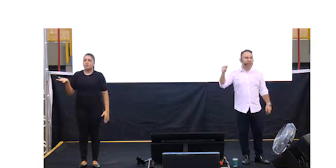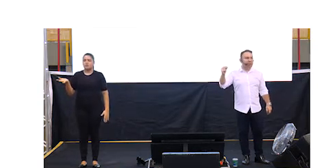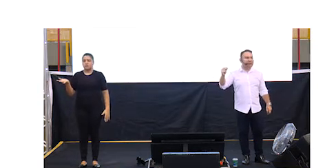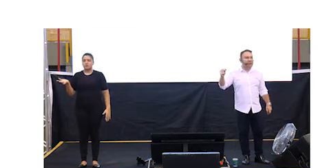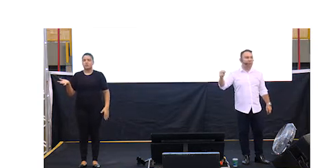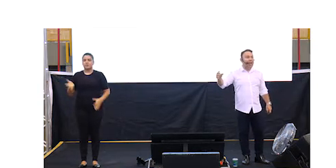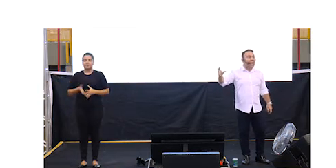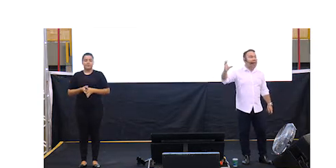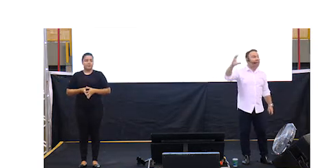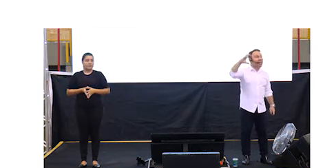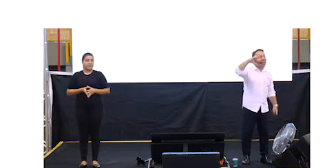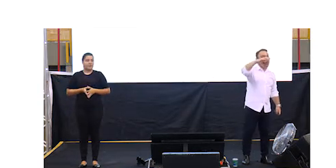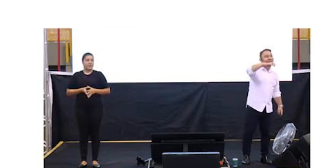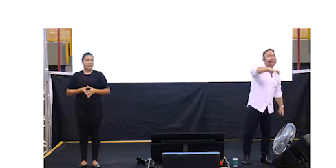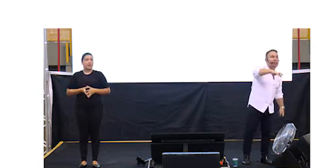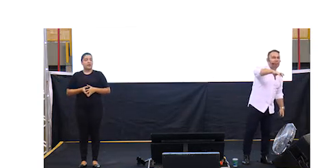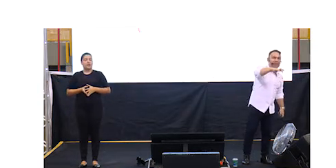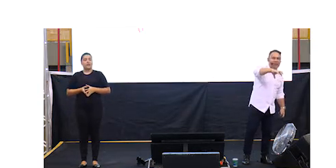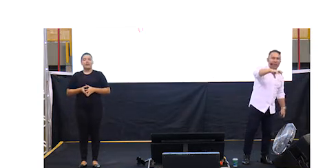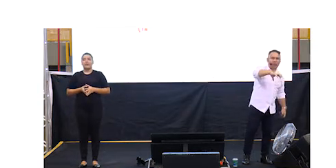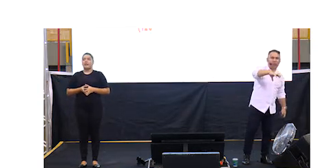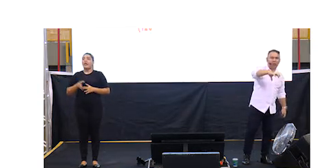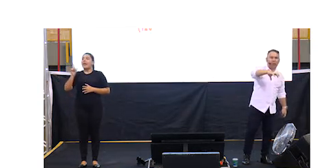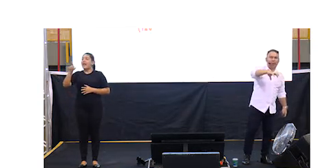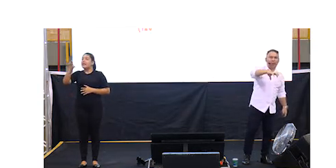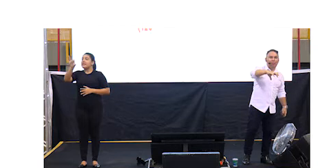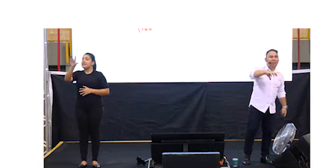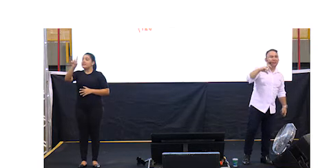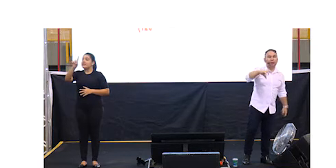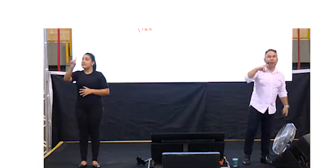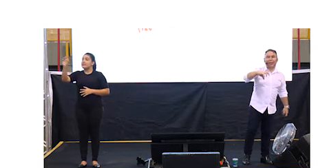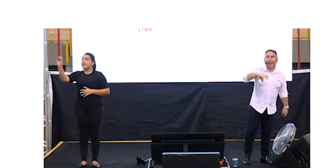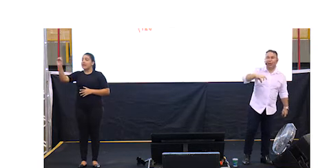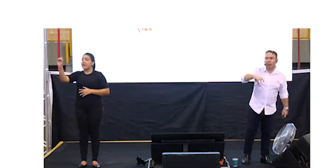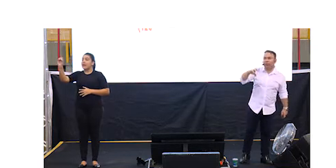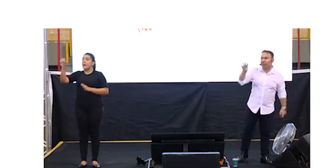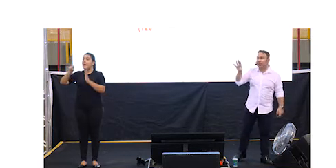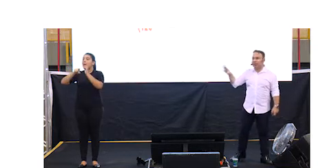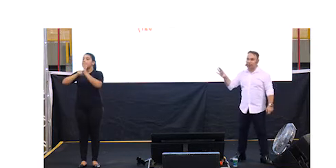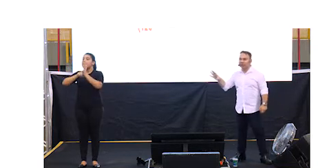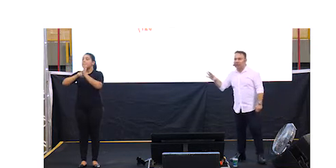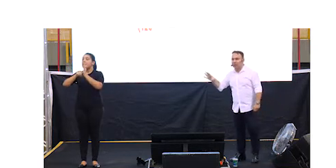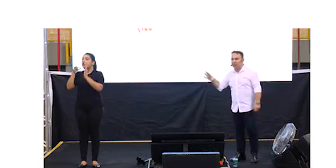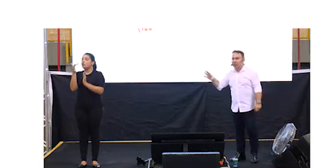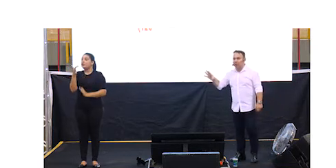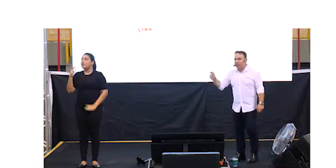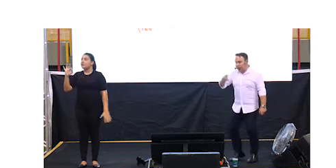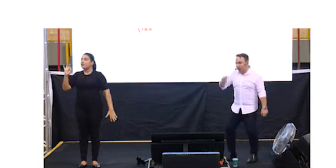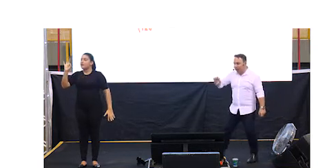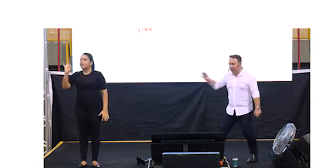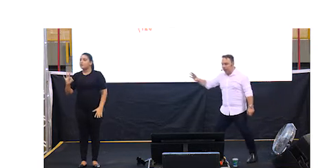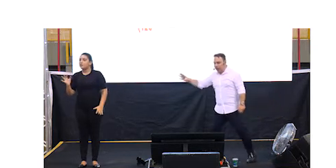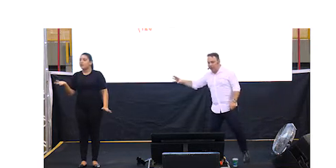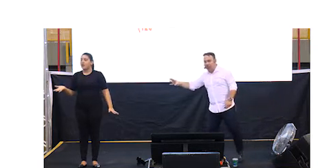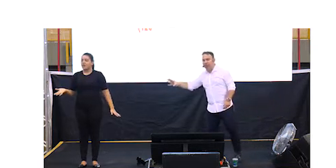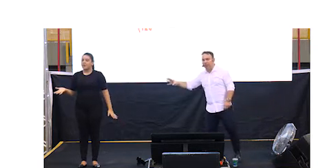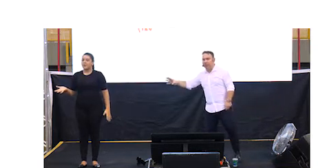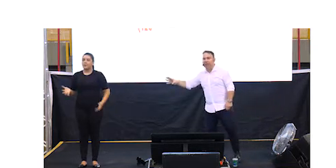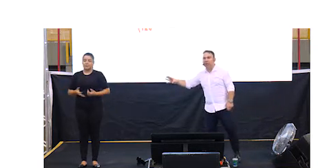é 90%? É pegar o 100%, mas eu só quero 90%. Se eu só